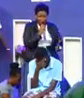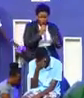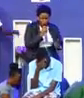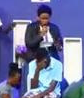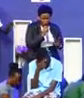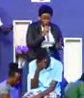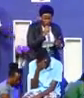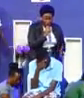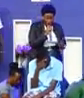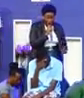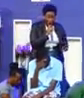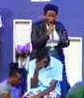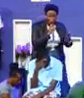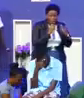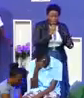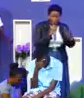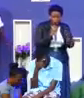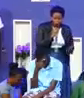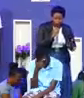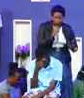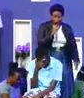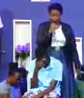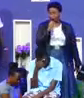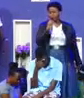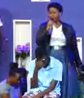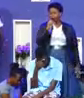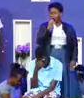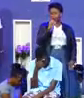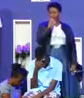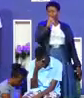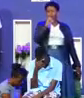Omulira wekububu kile nyo obera wo